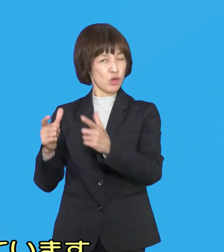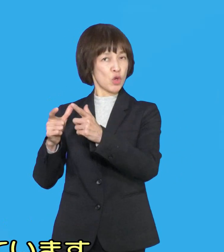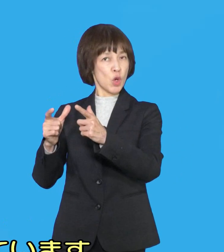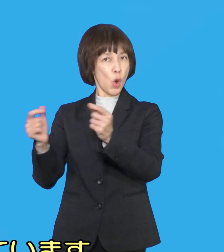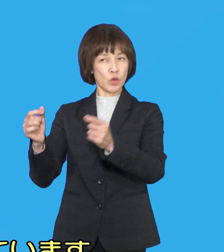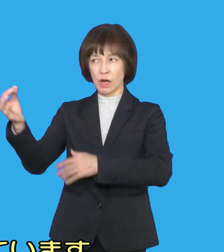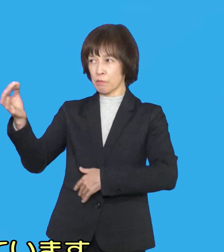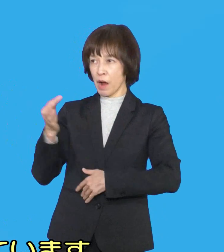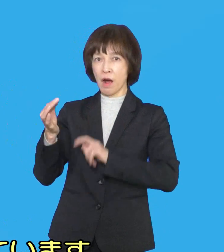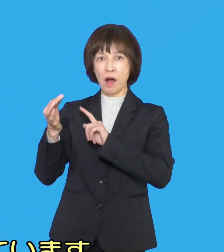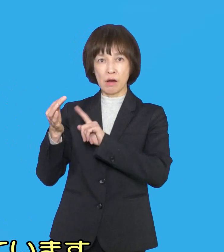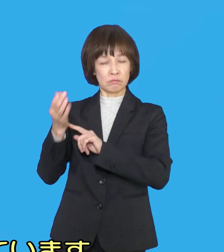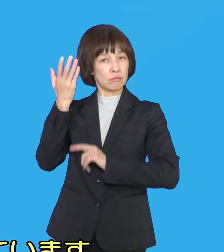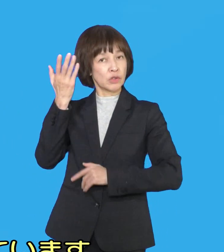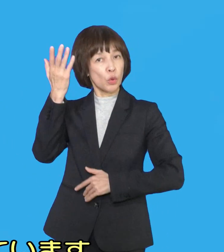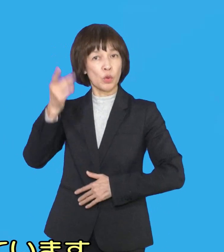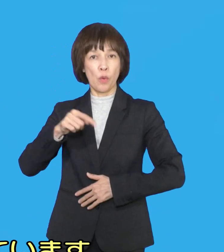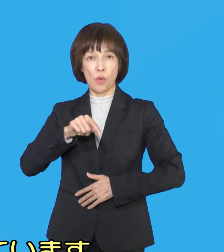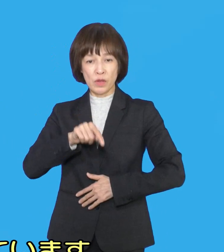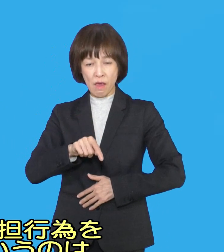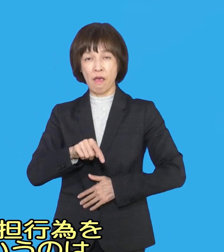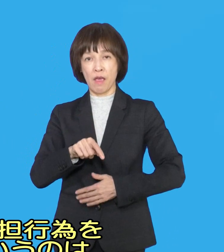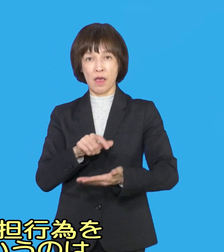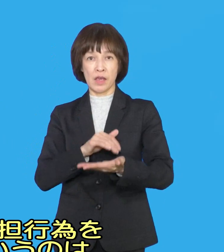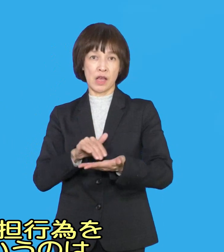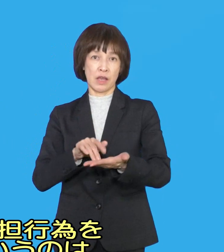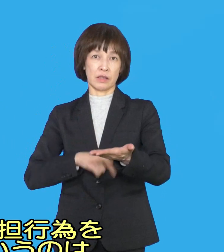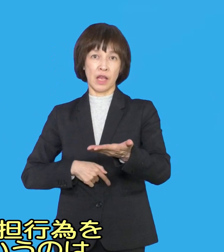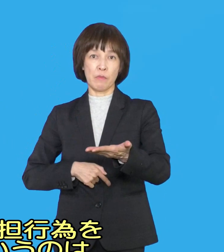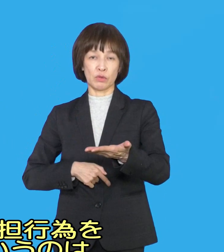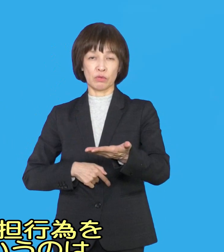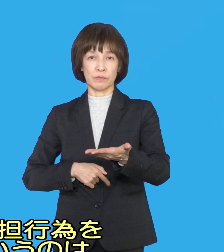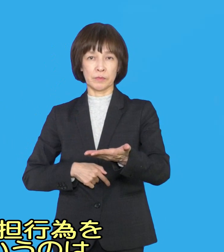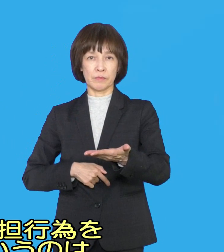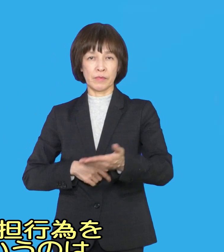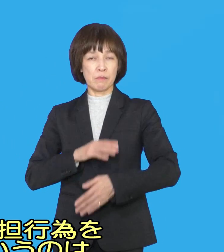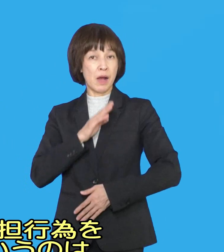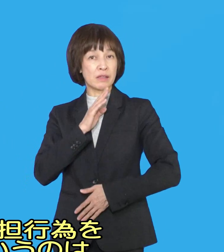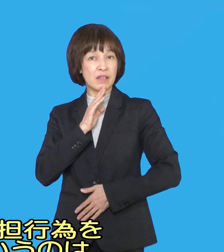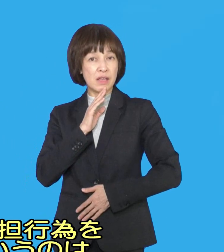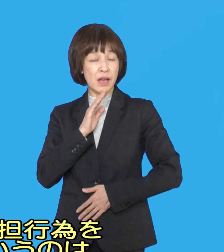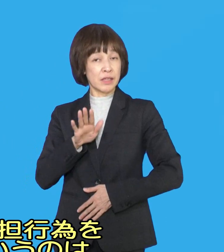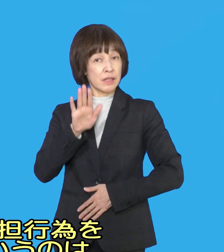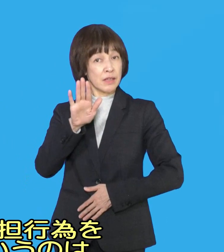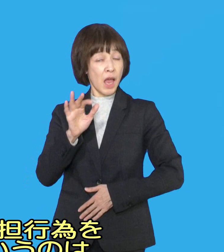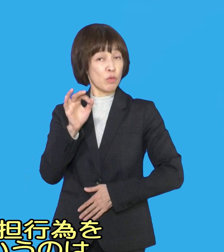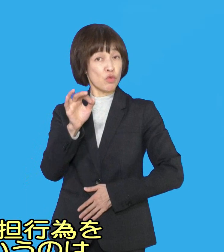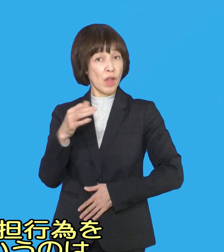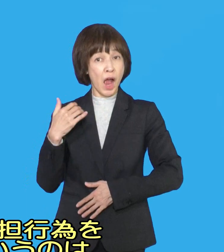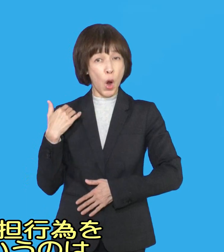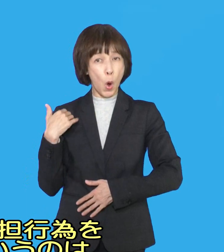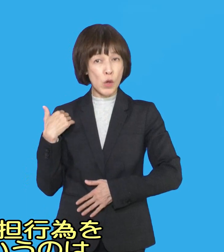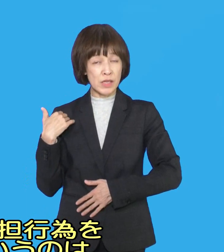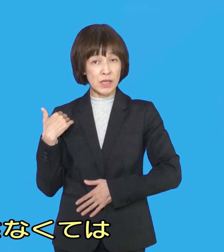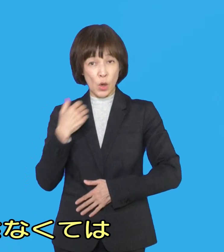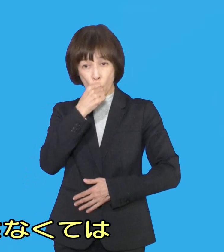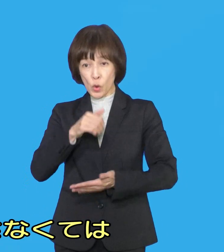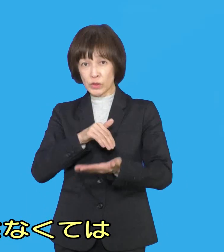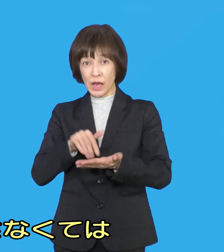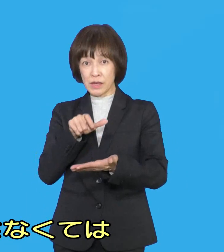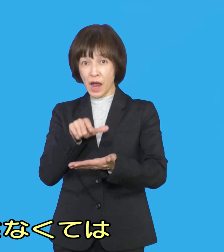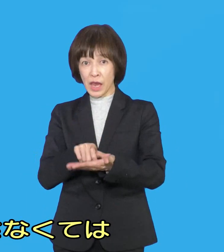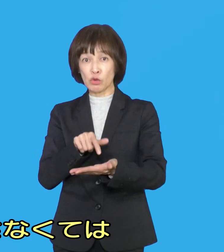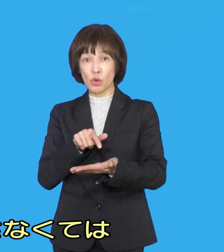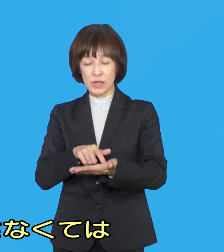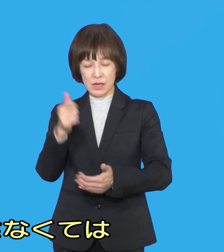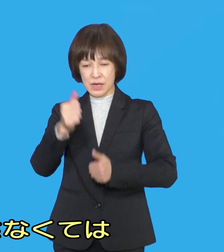で今回これを挙げています。ただ実際に債務負担行為を予算にするときというのは、議